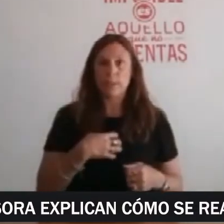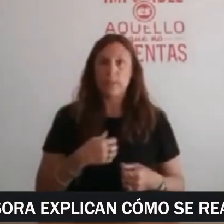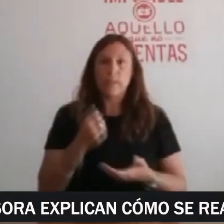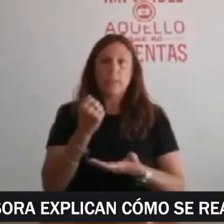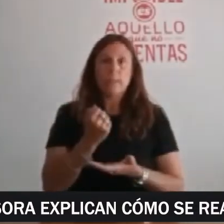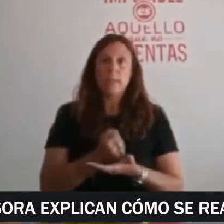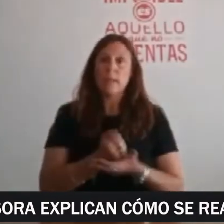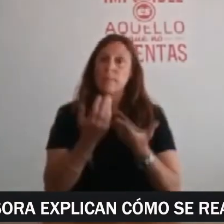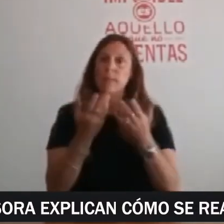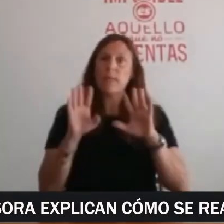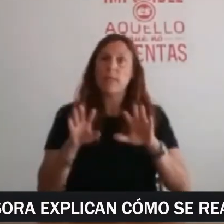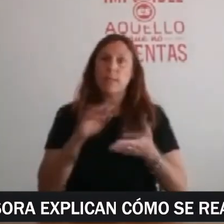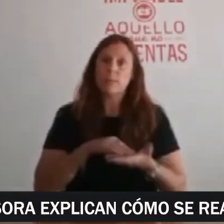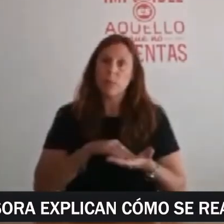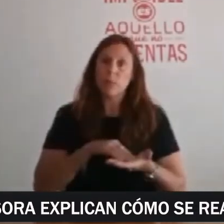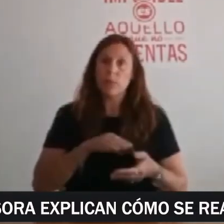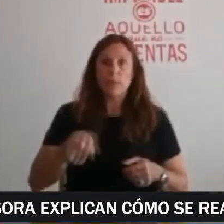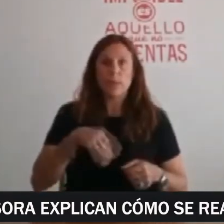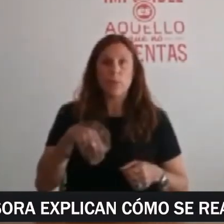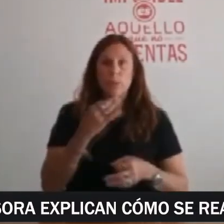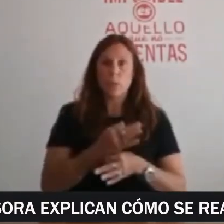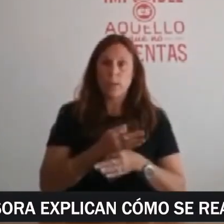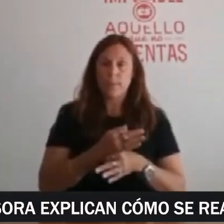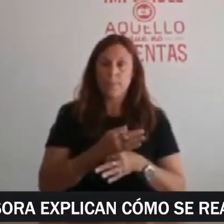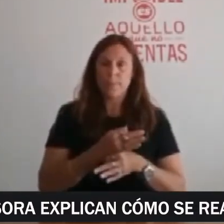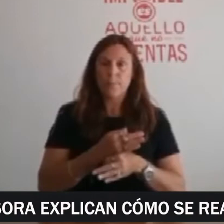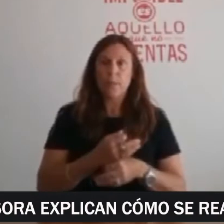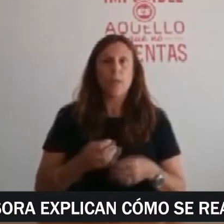del Estudiante, estará abierta la inscripción a nuestra escuela.